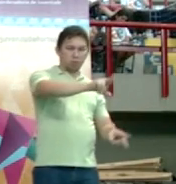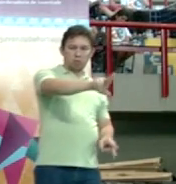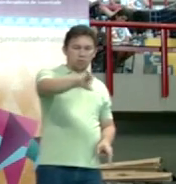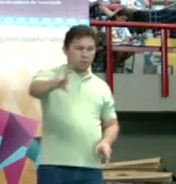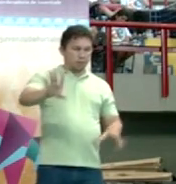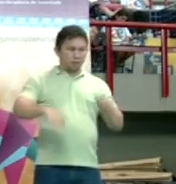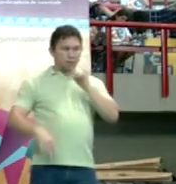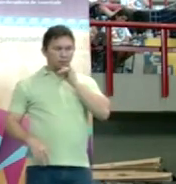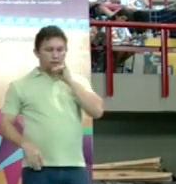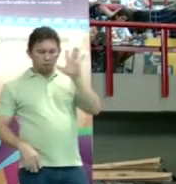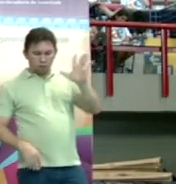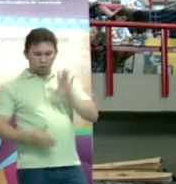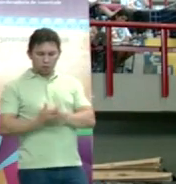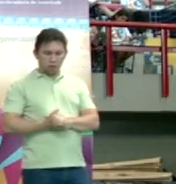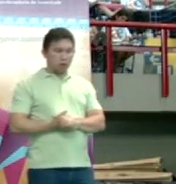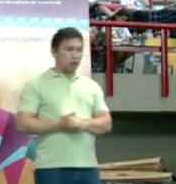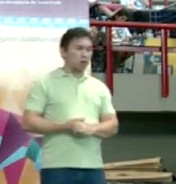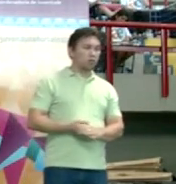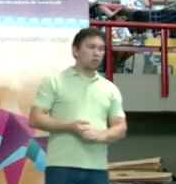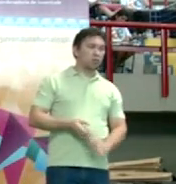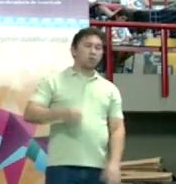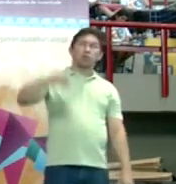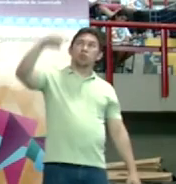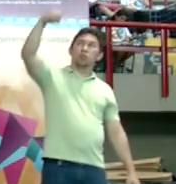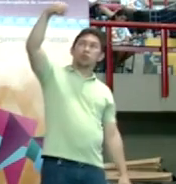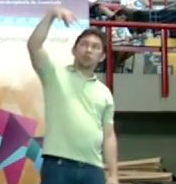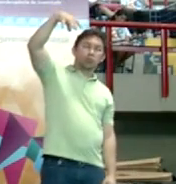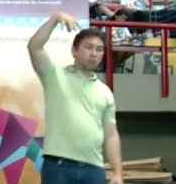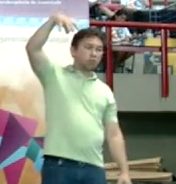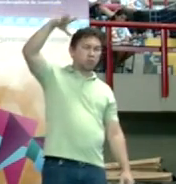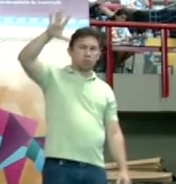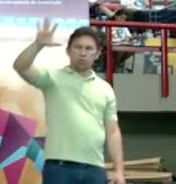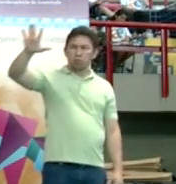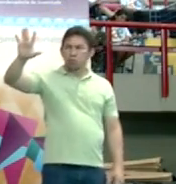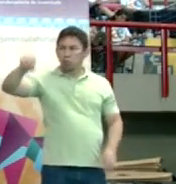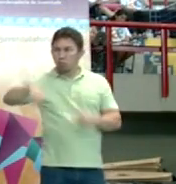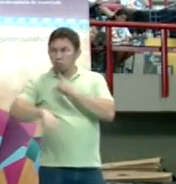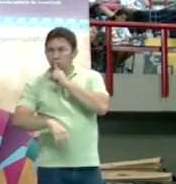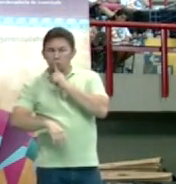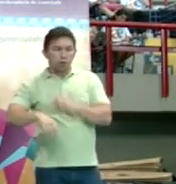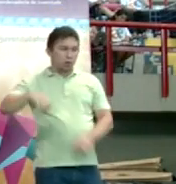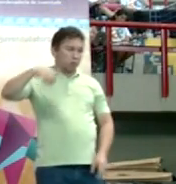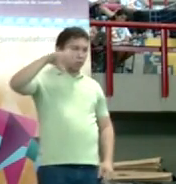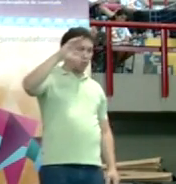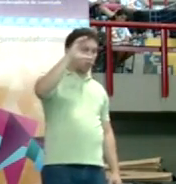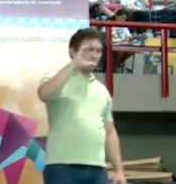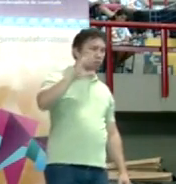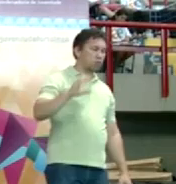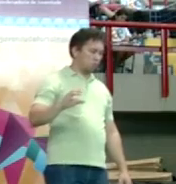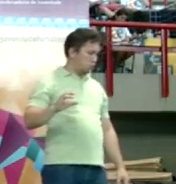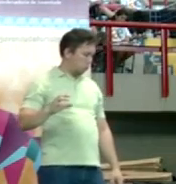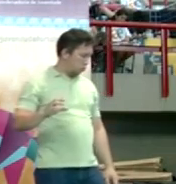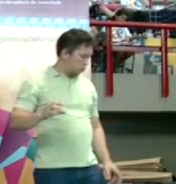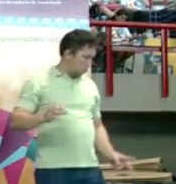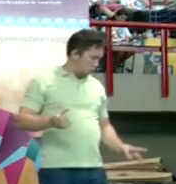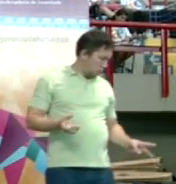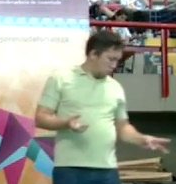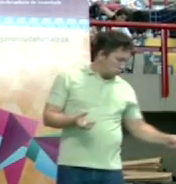entendi. Peguei uma lâmpada, silêncio, silêncio. Peguei uma lâmpada, liguei na